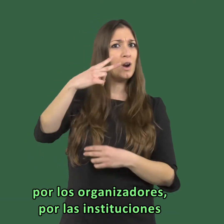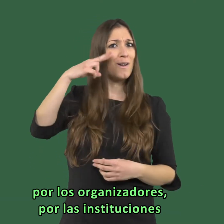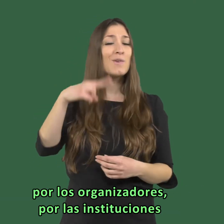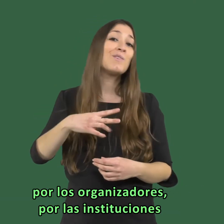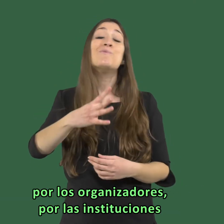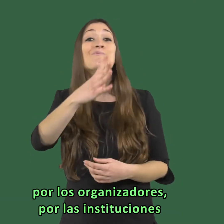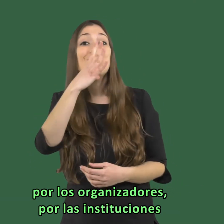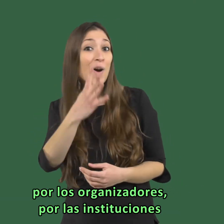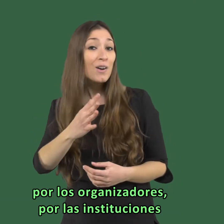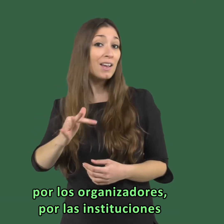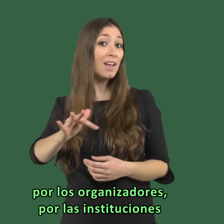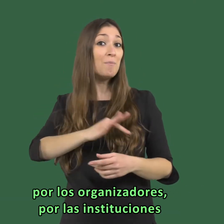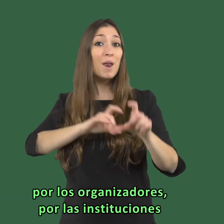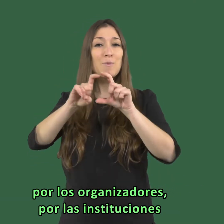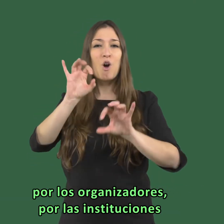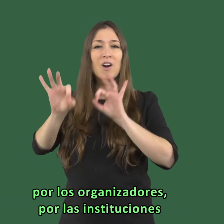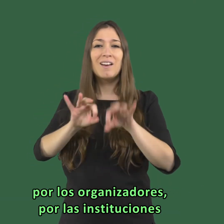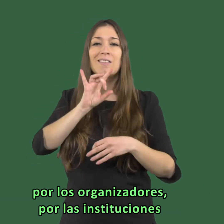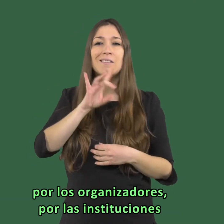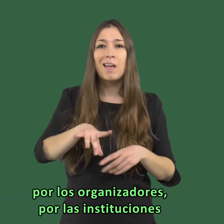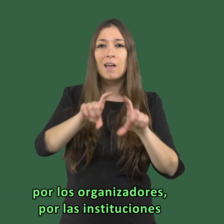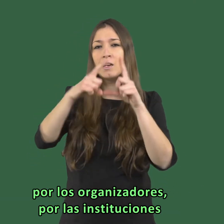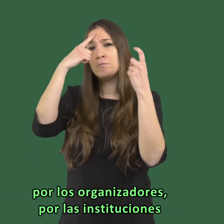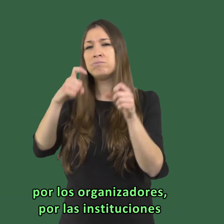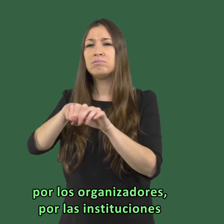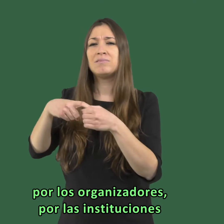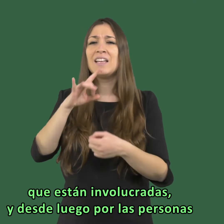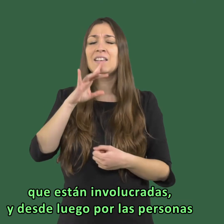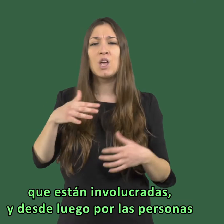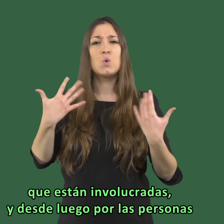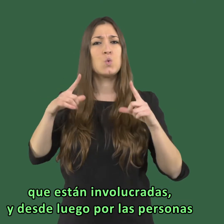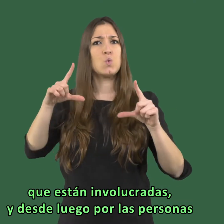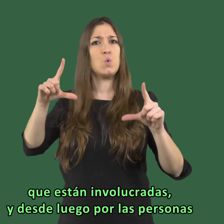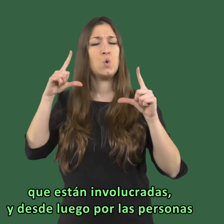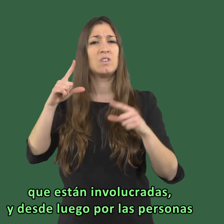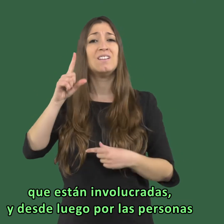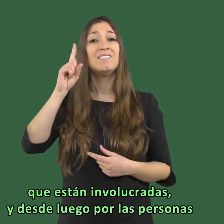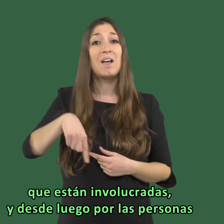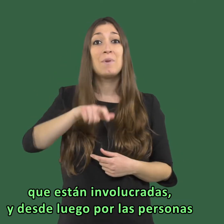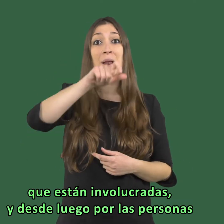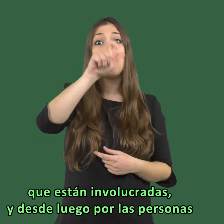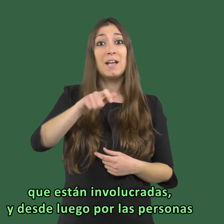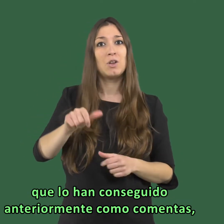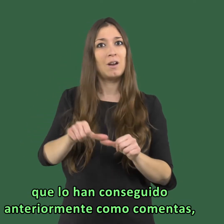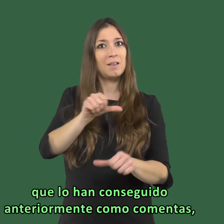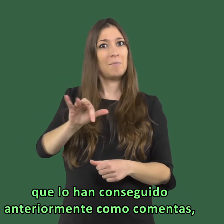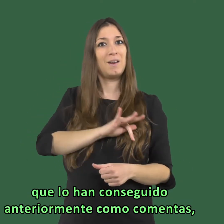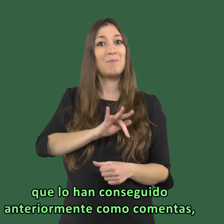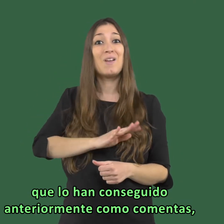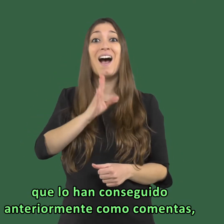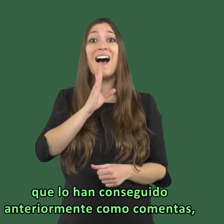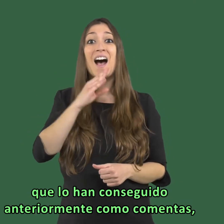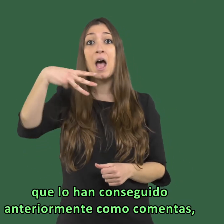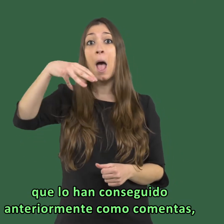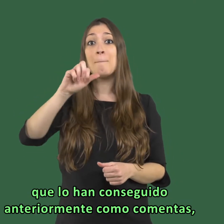mundial, bueno, pues por los organizadores, por las instituciones, ¿no?, que están involucradas y desde luego por las personas que lo han conseguido